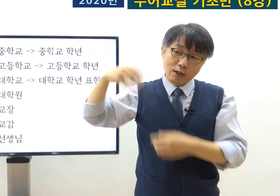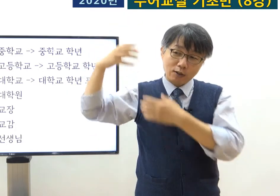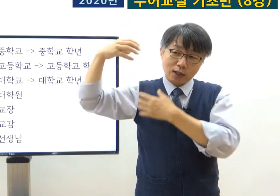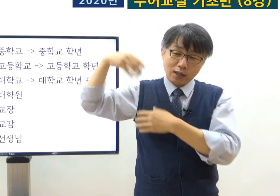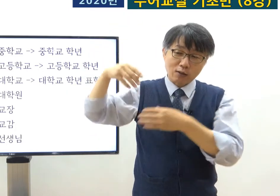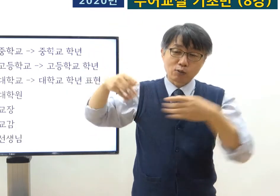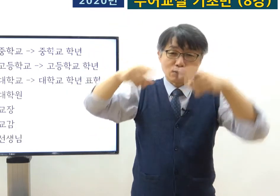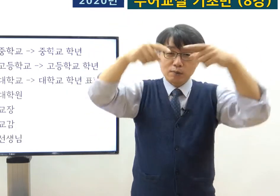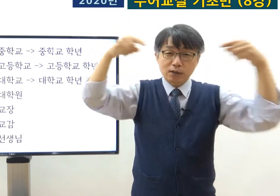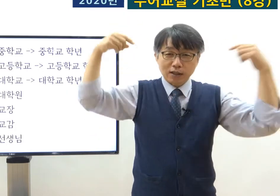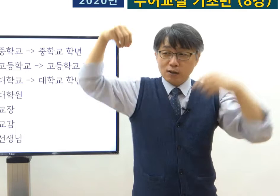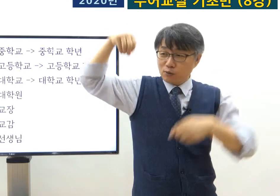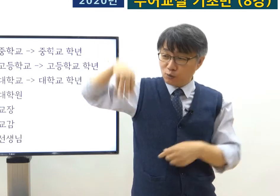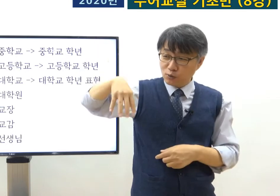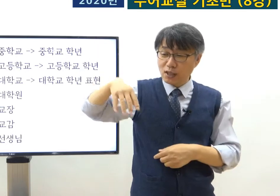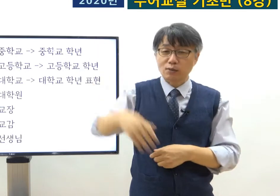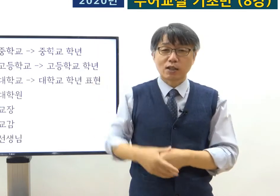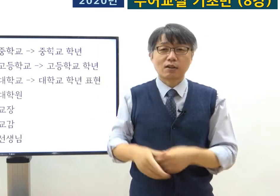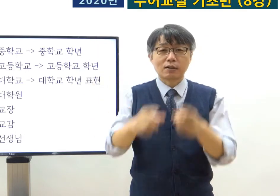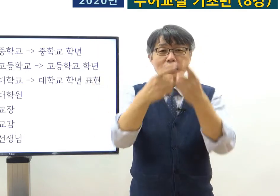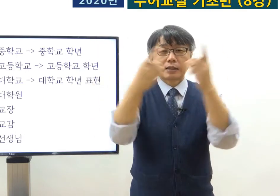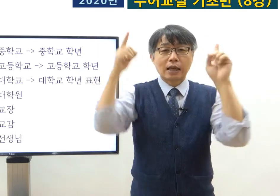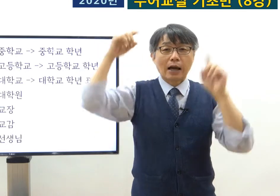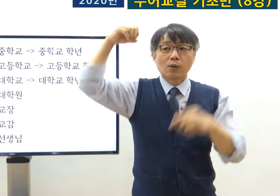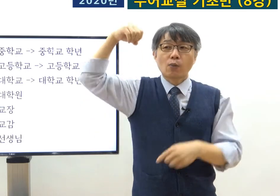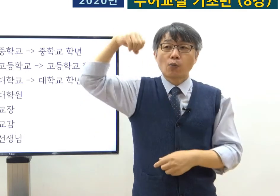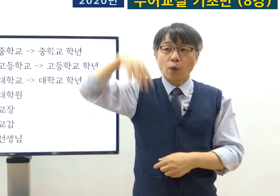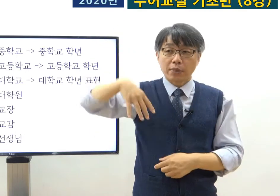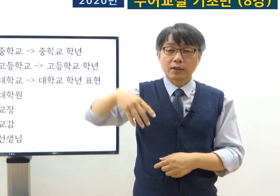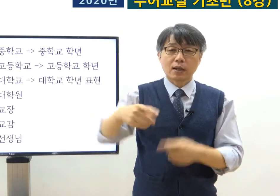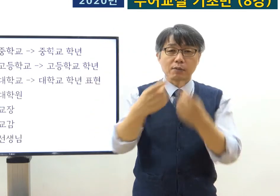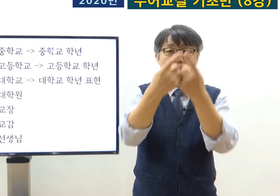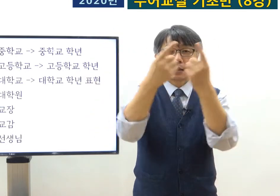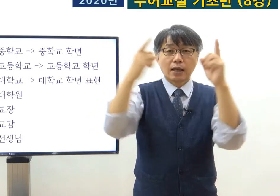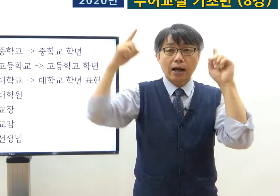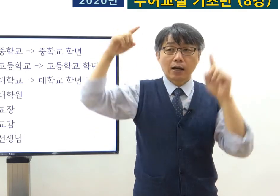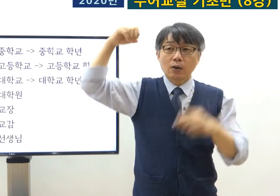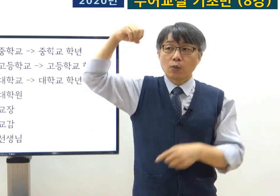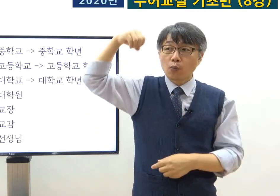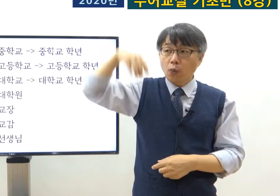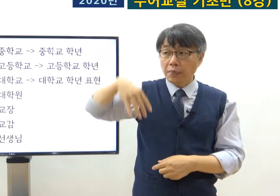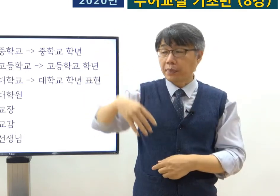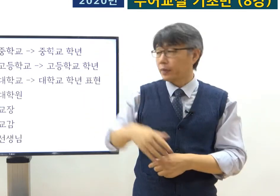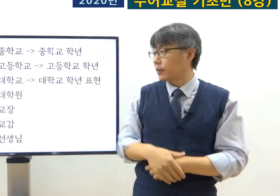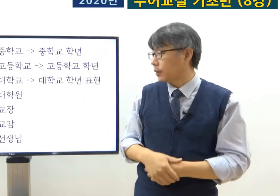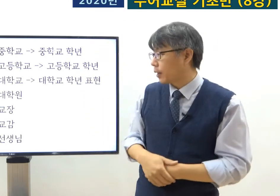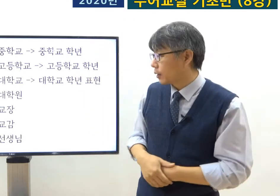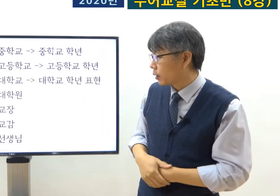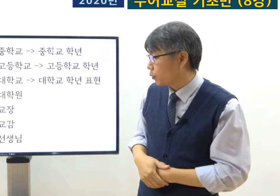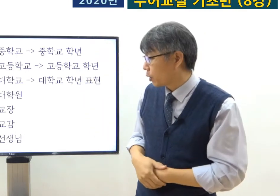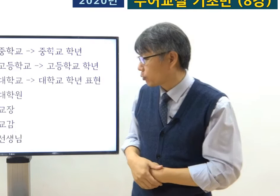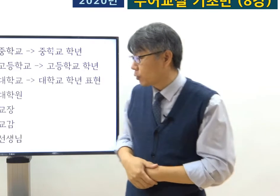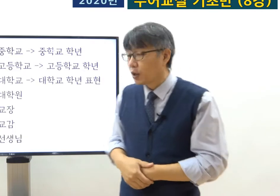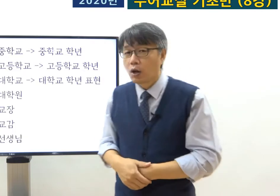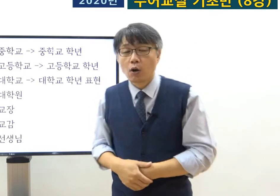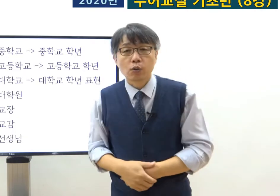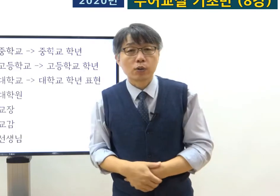이렇게 대학원 졸업하면 이렇게 했고 수술이 내려오잖아요. 대학원 이렇게 합니다. 대학원 네 이렇게 표현하고요.